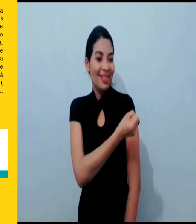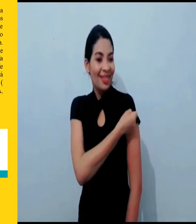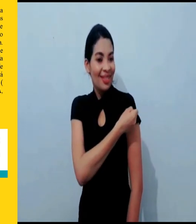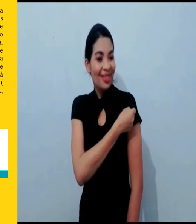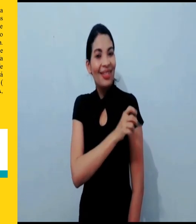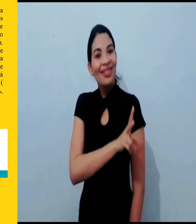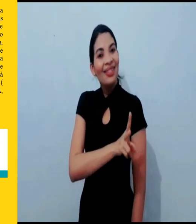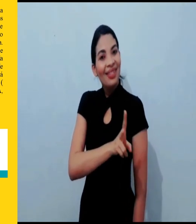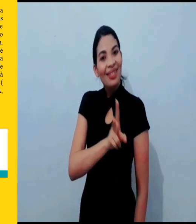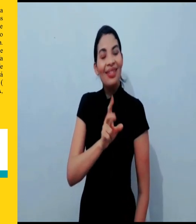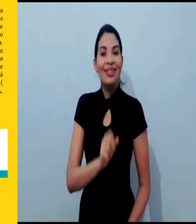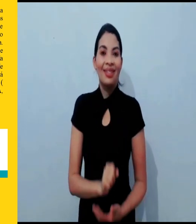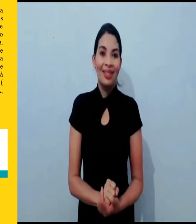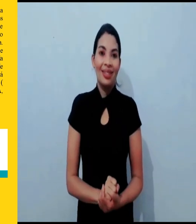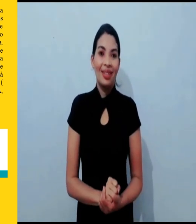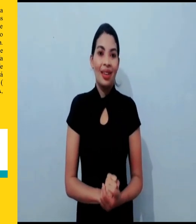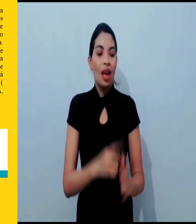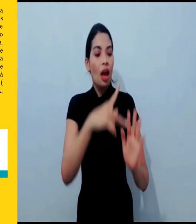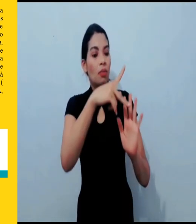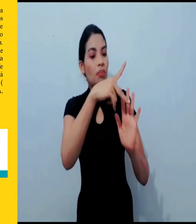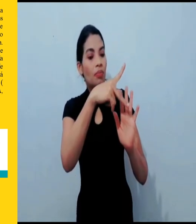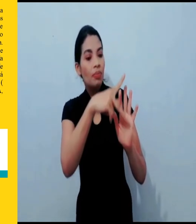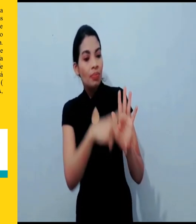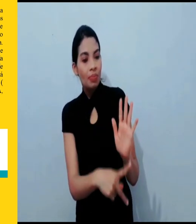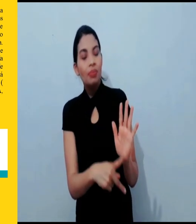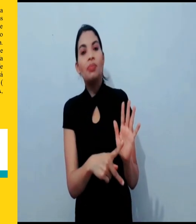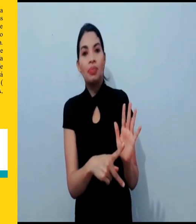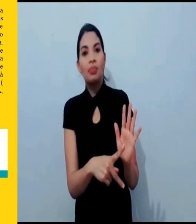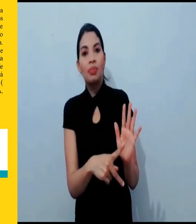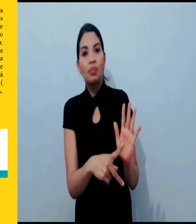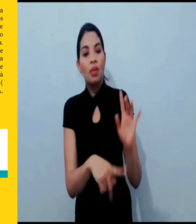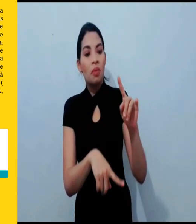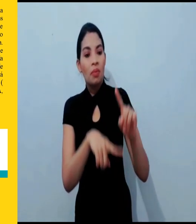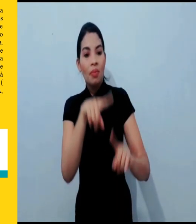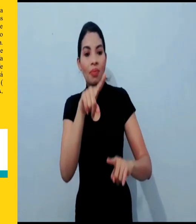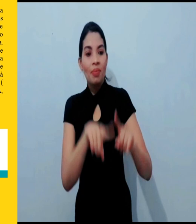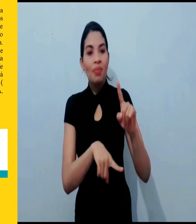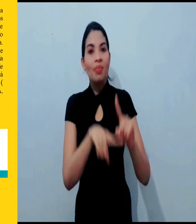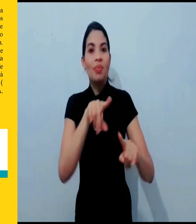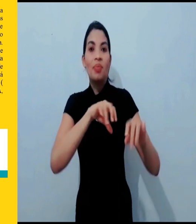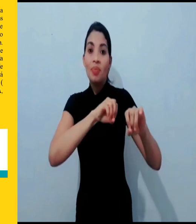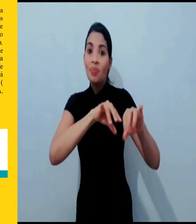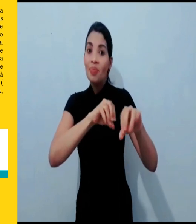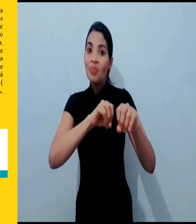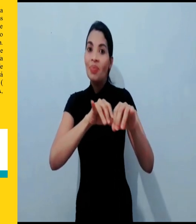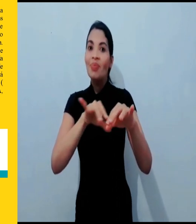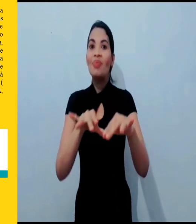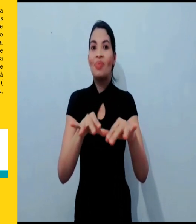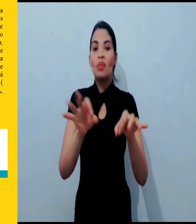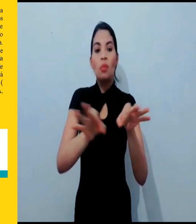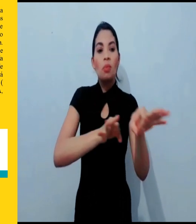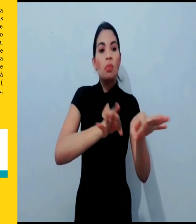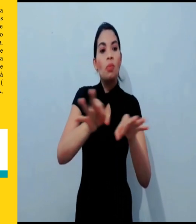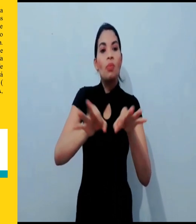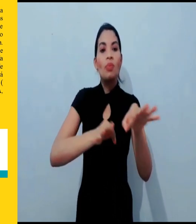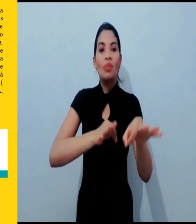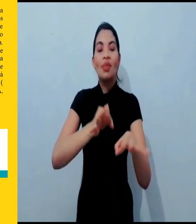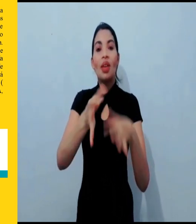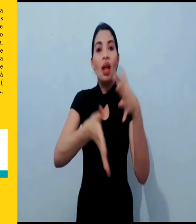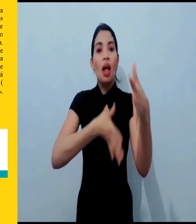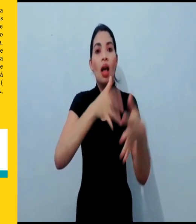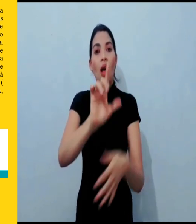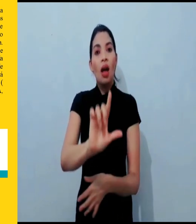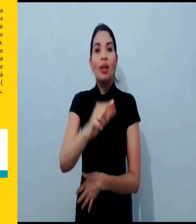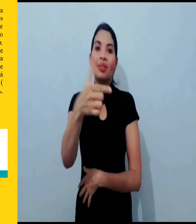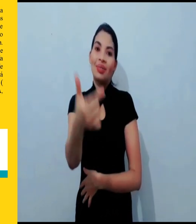2.3 A construção de recursos didáticos para o ensino de Libras como L2.